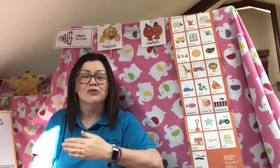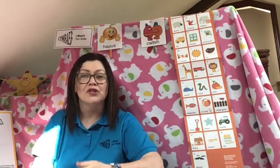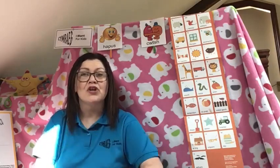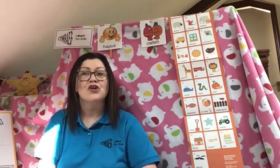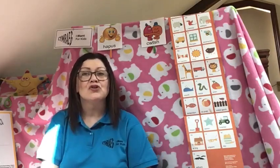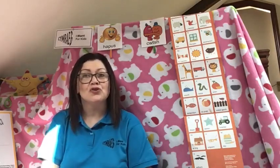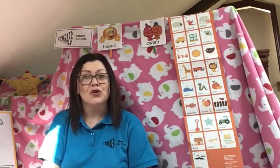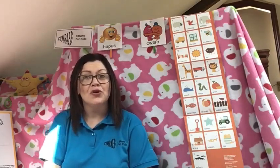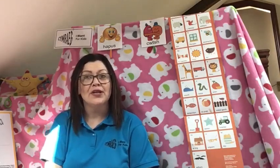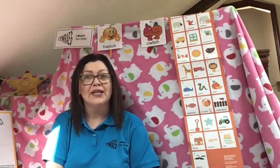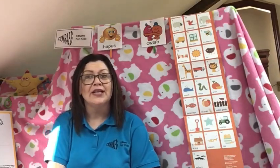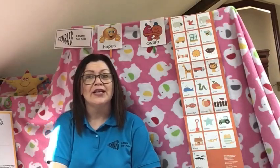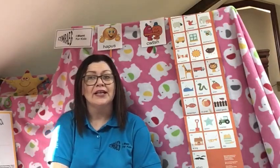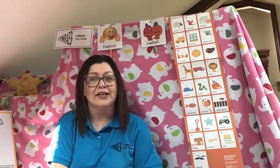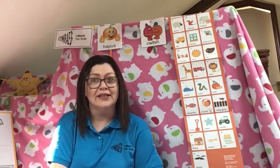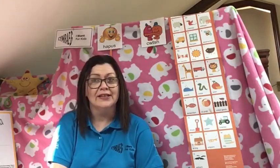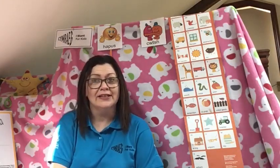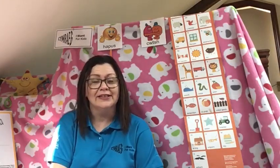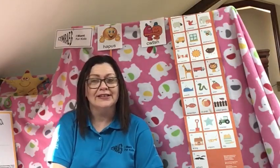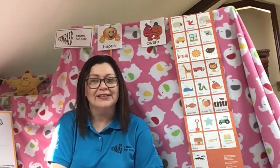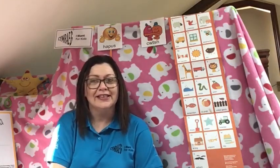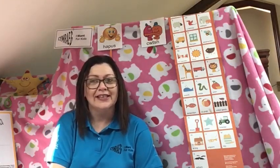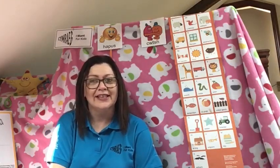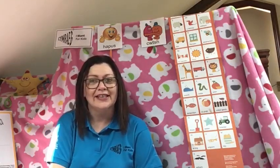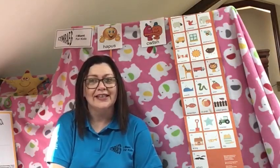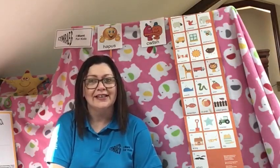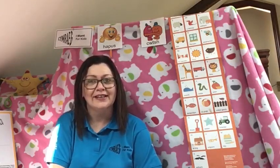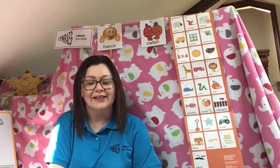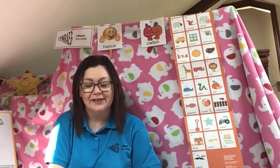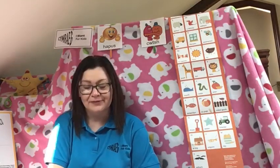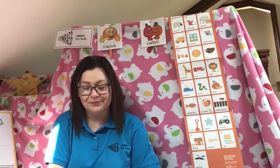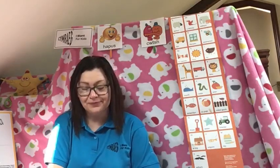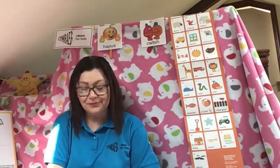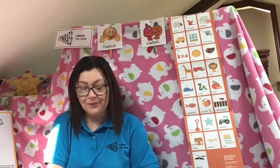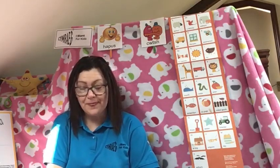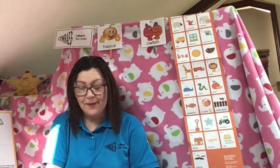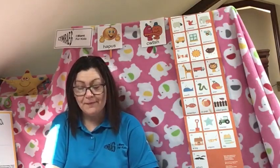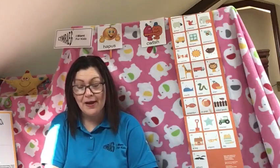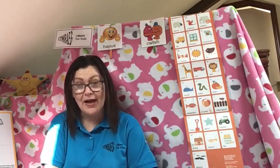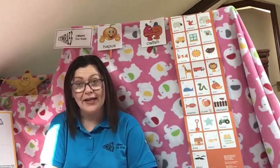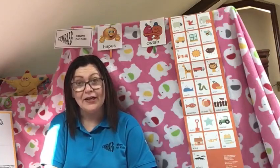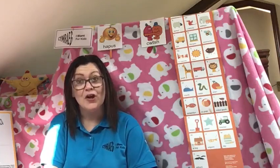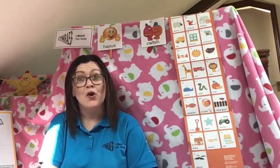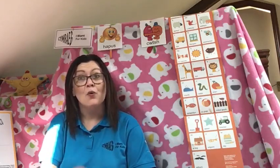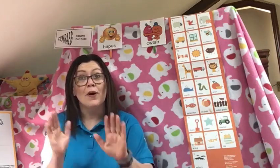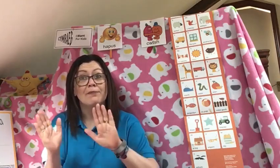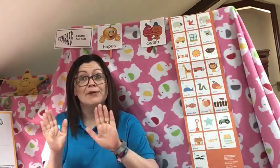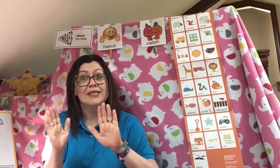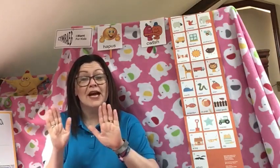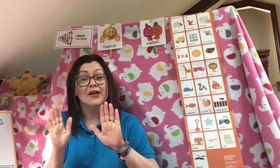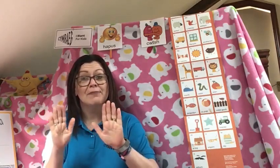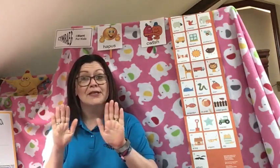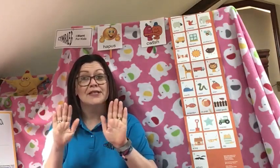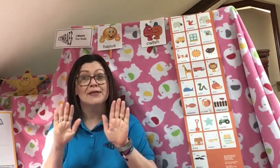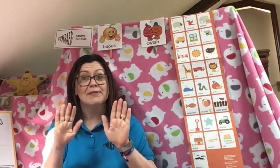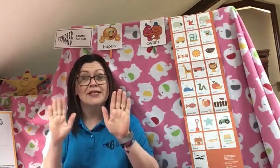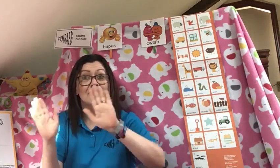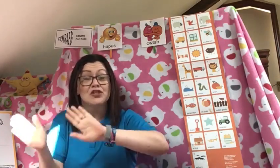round trwy y dydd. Mae'r wipers ar y bus yn mynd